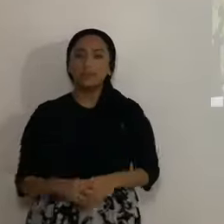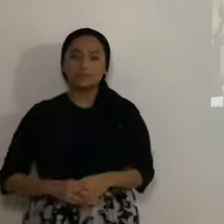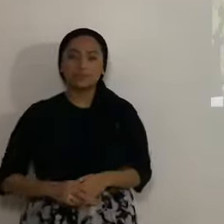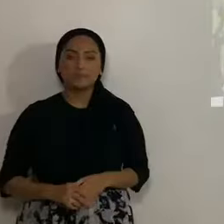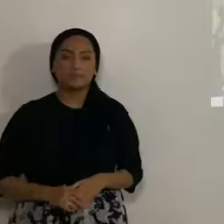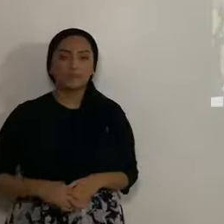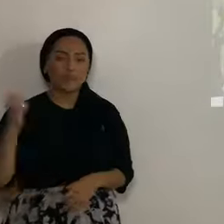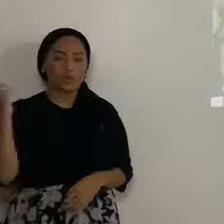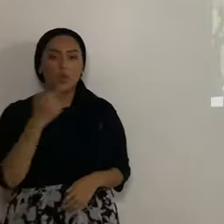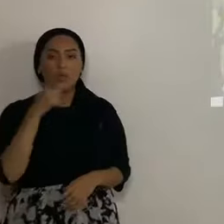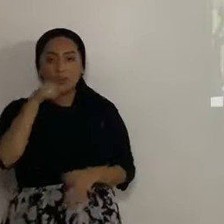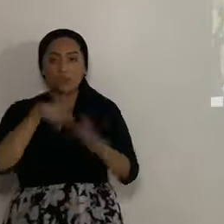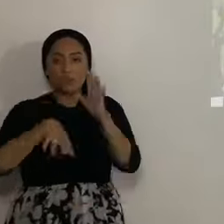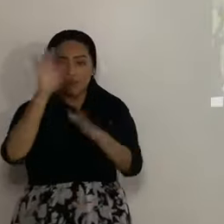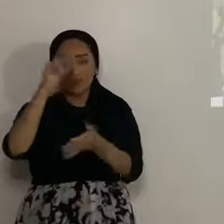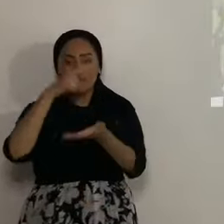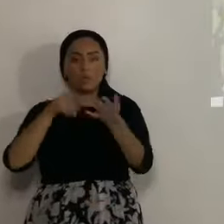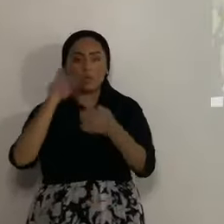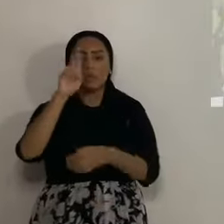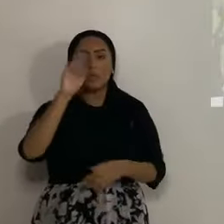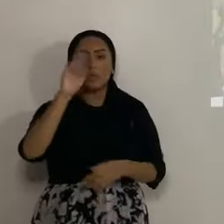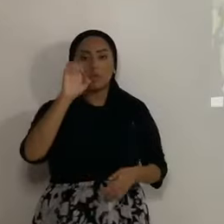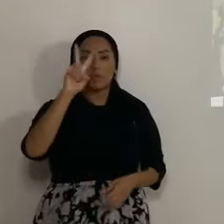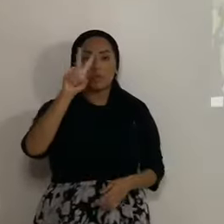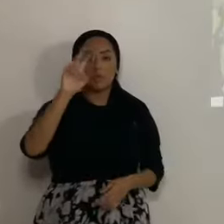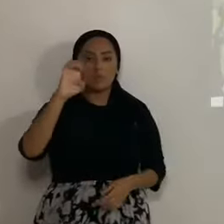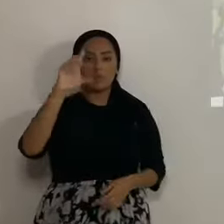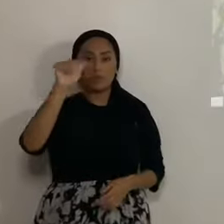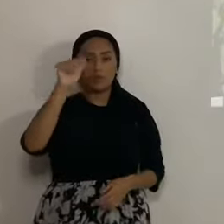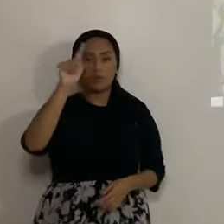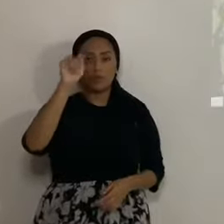todo lo que tú encuentras, vamos a Apocalipsis 9, por favor,